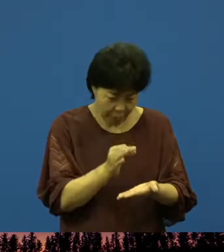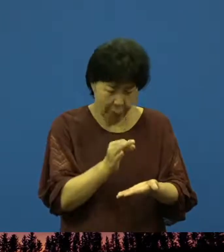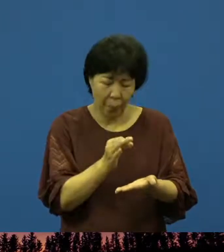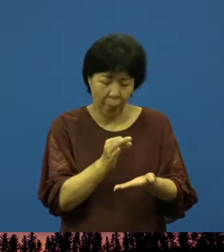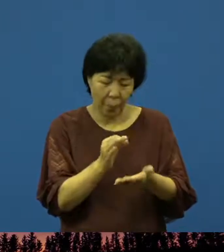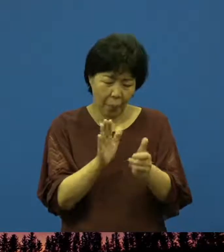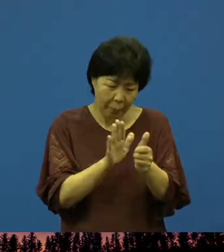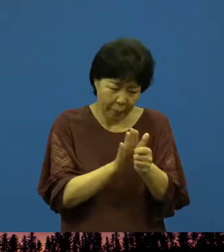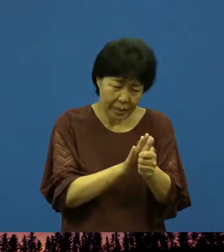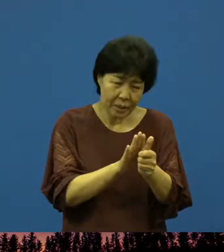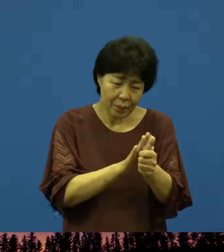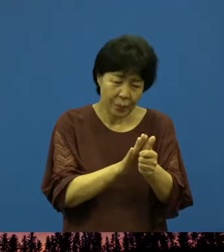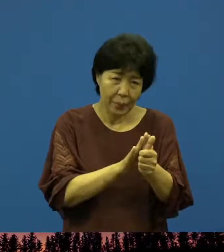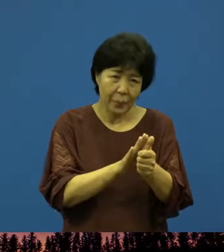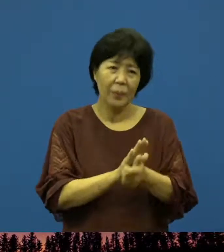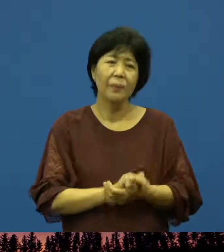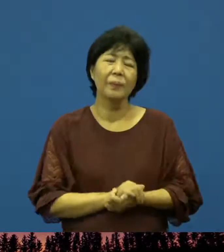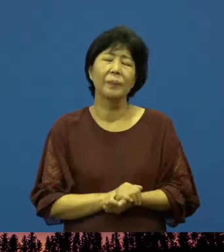만지고